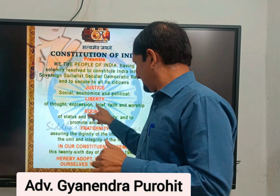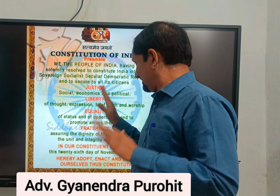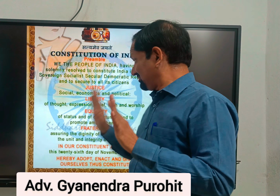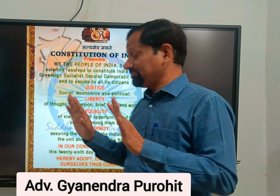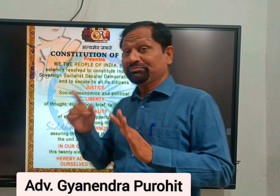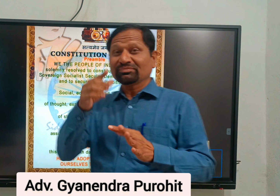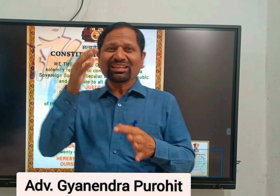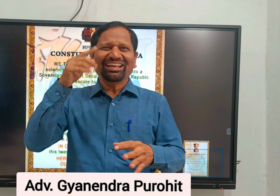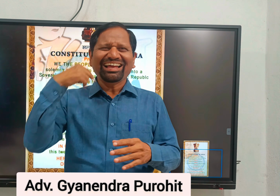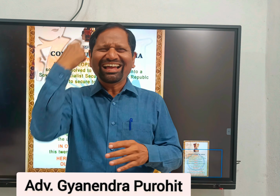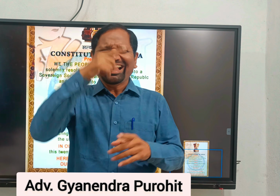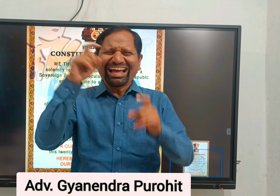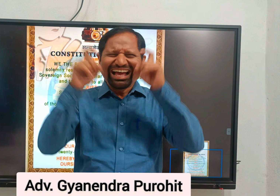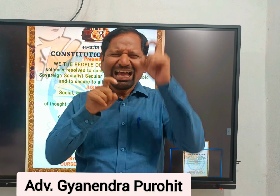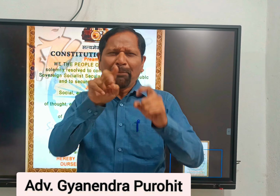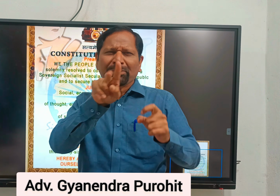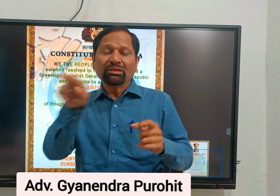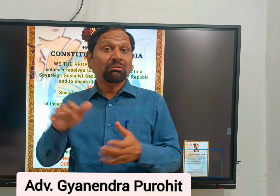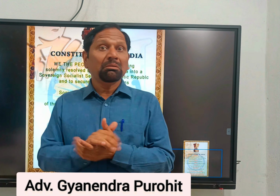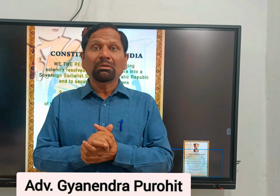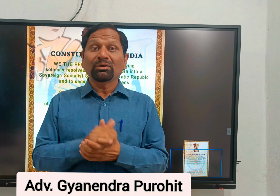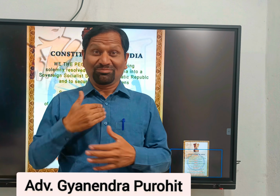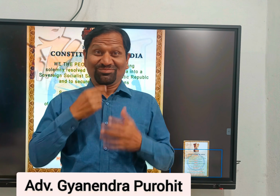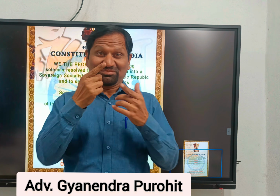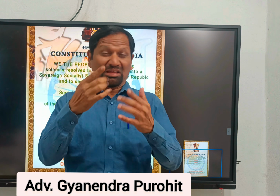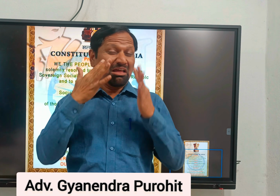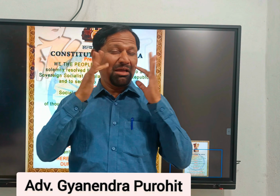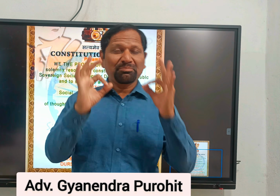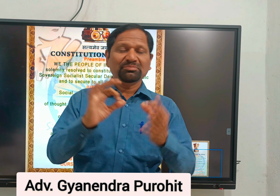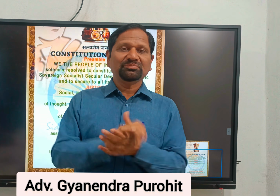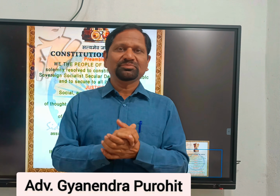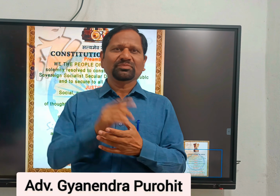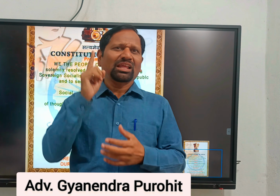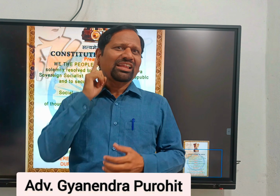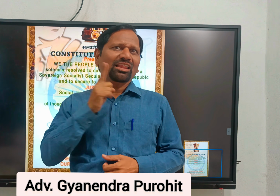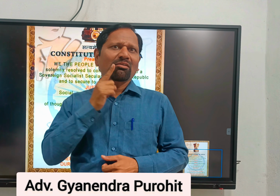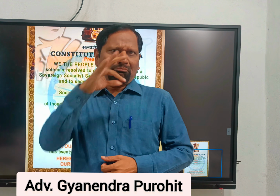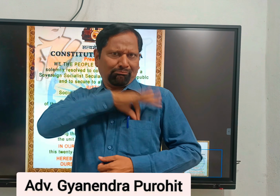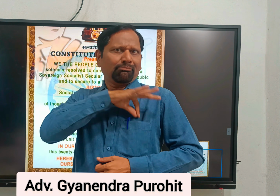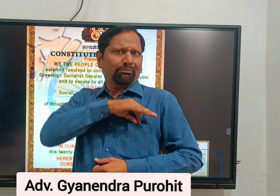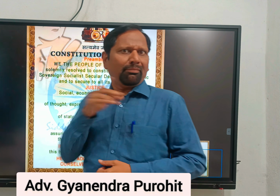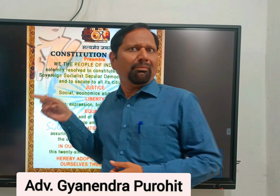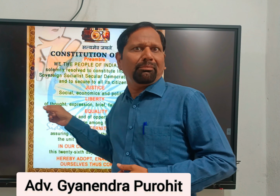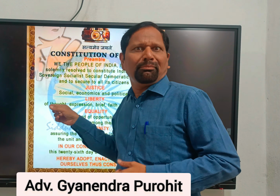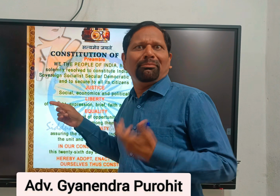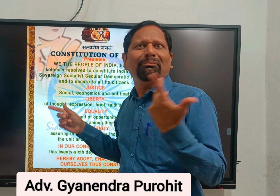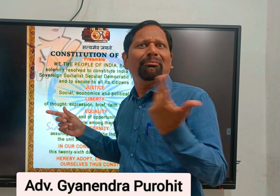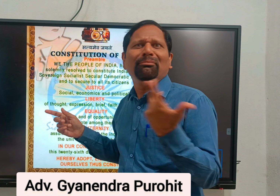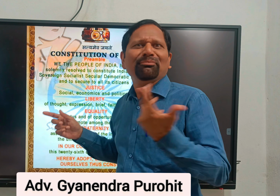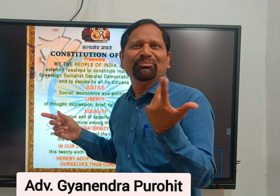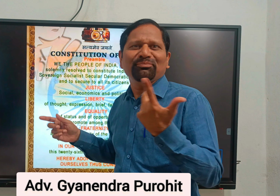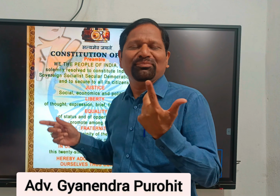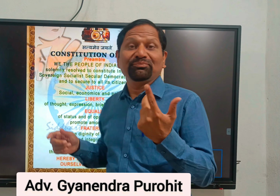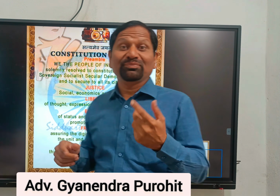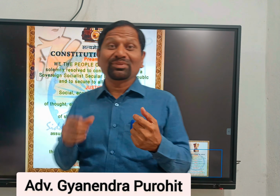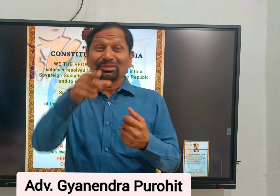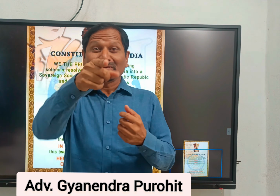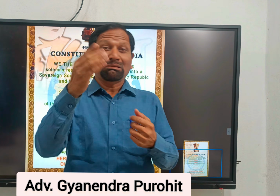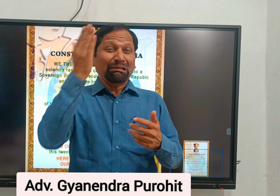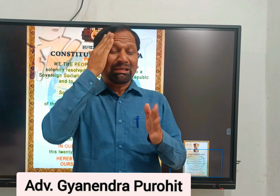संविधान में प्रस्तावना में इंगित किया गया है। मैं आपको महत्वपूर्ण बात बताना चाहता हूँ, जो मूक बधिर दिव्यांगजन हैं उनके लिए